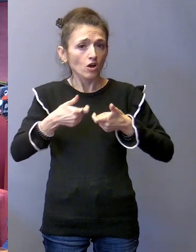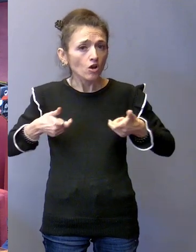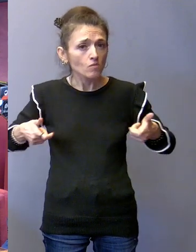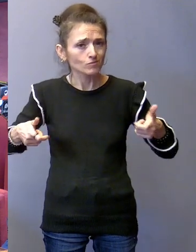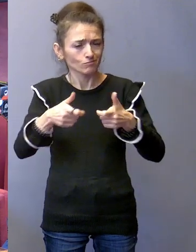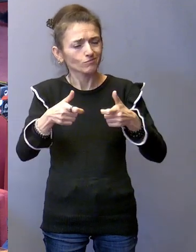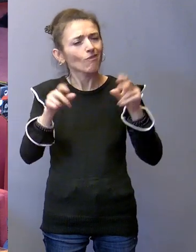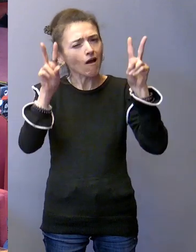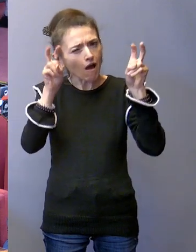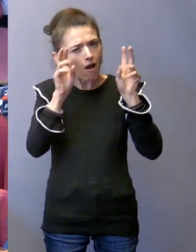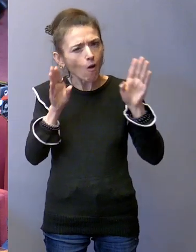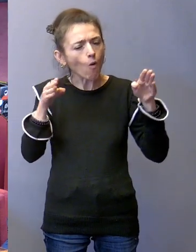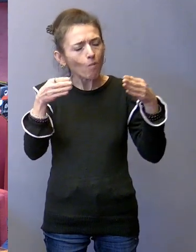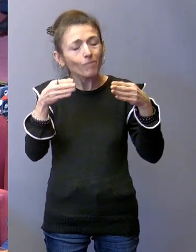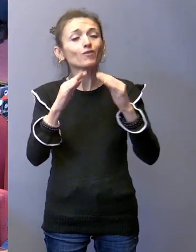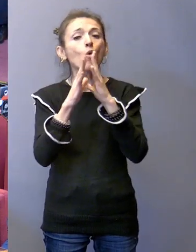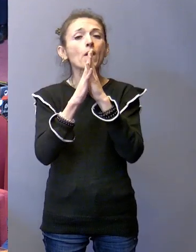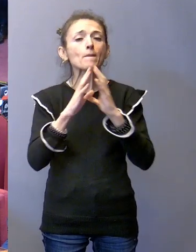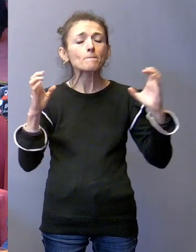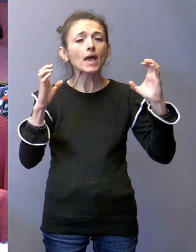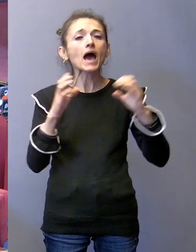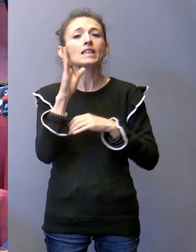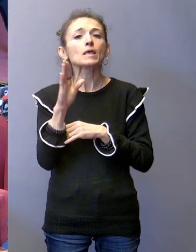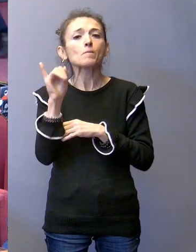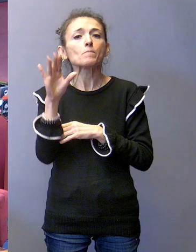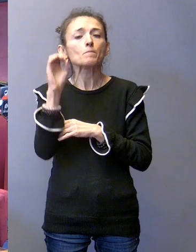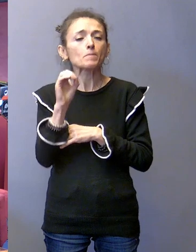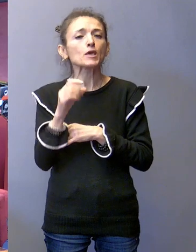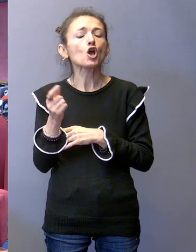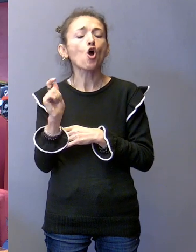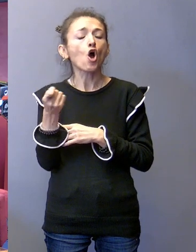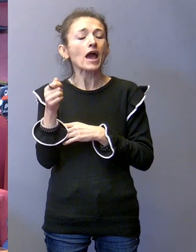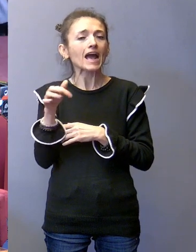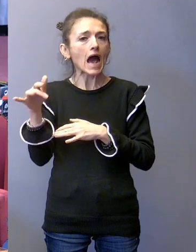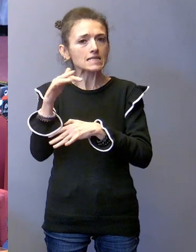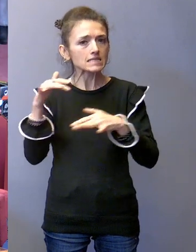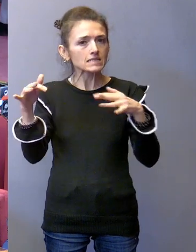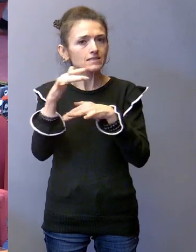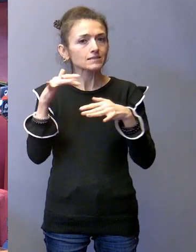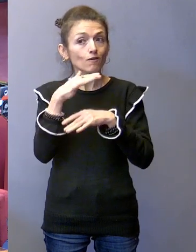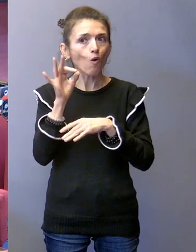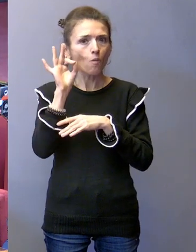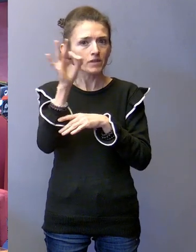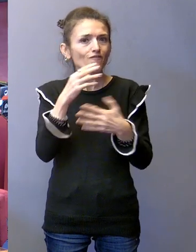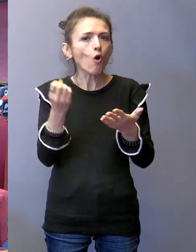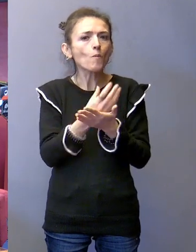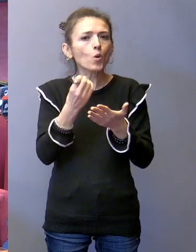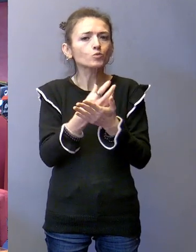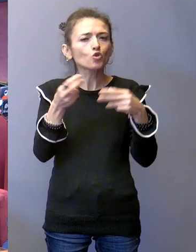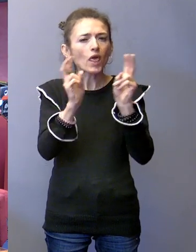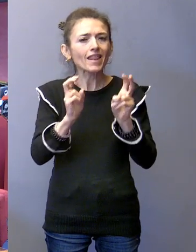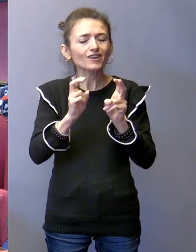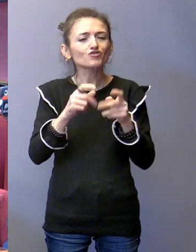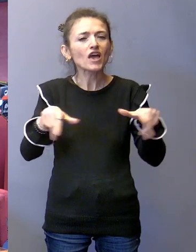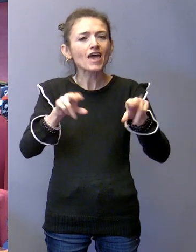sul tema degli impianti di biogas i riferimenti al futuro della produzione di energia rinnovabile per la città di Genova perché Dato